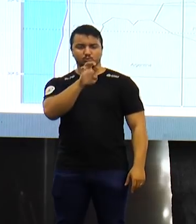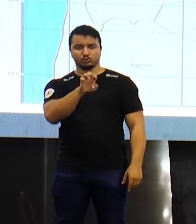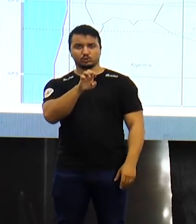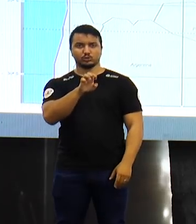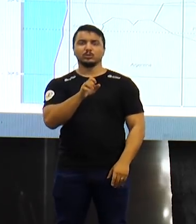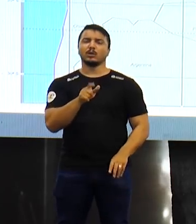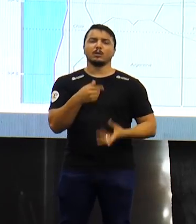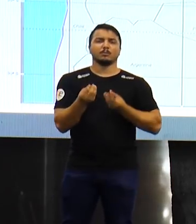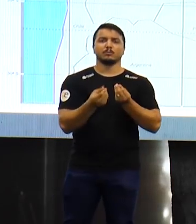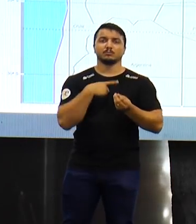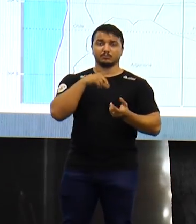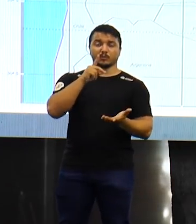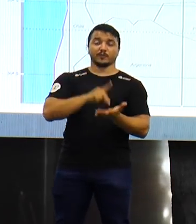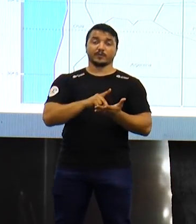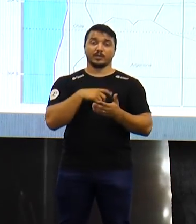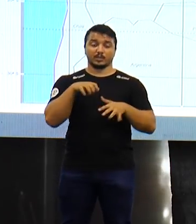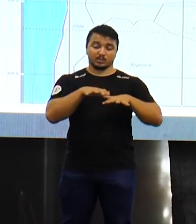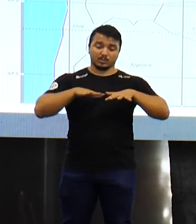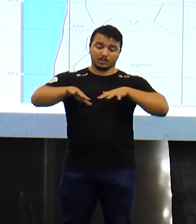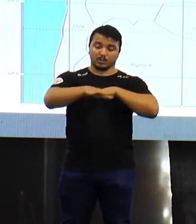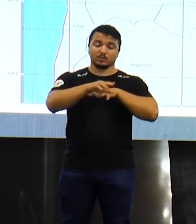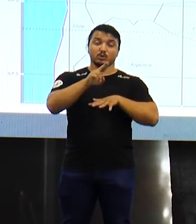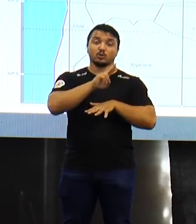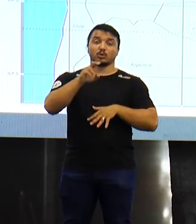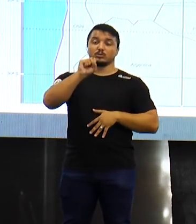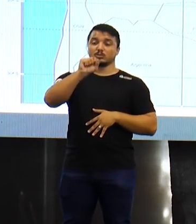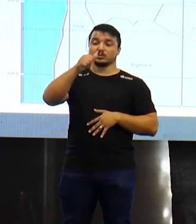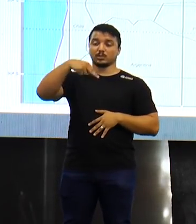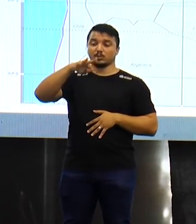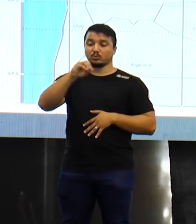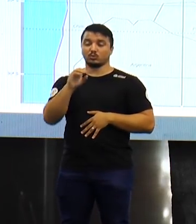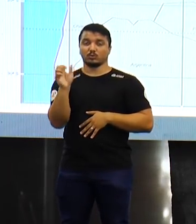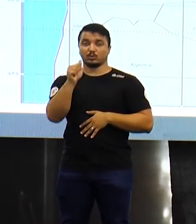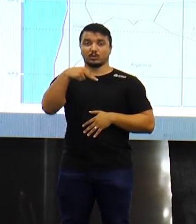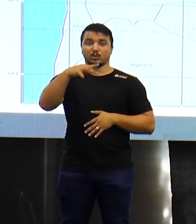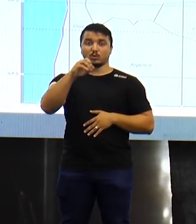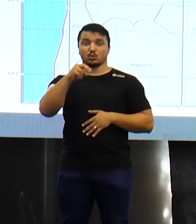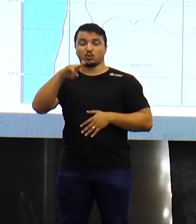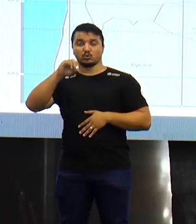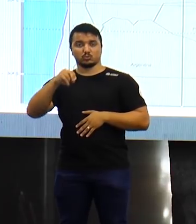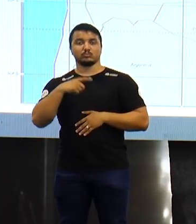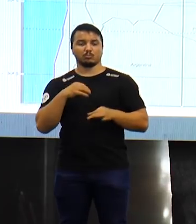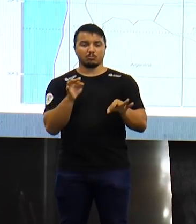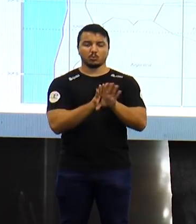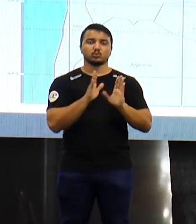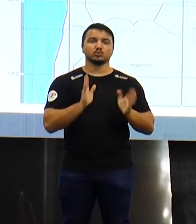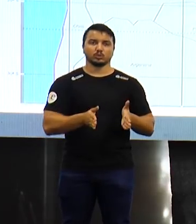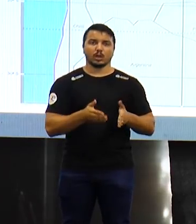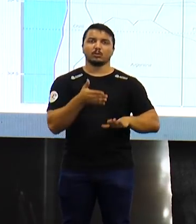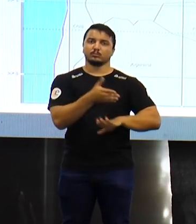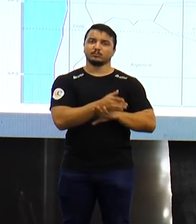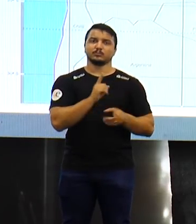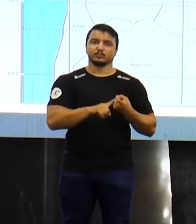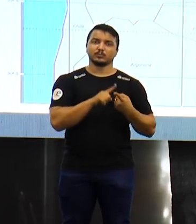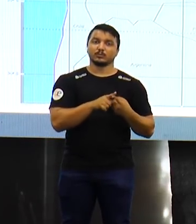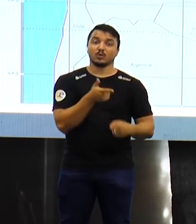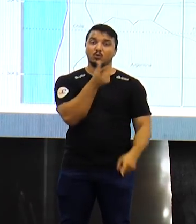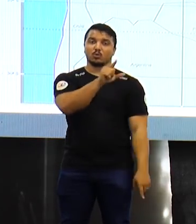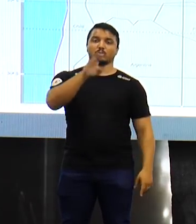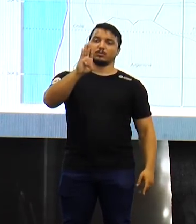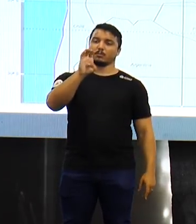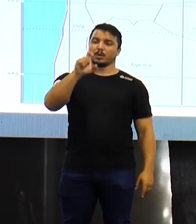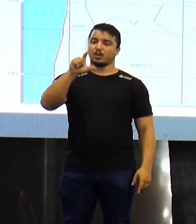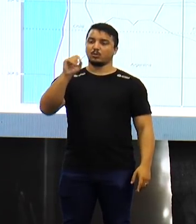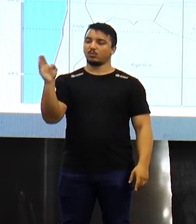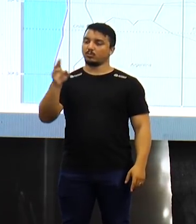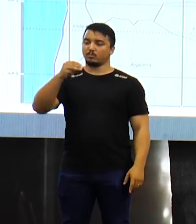Porque, na verdade, nós temos a de Jirau, Santo Antônio, em Rondônia, já concluídas e operando, e nós temos a de Belo Monte,